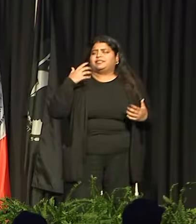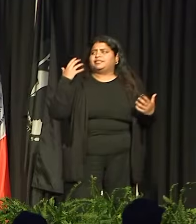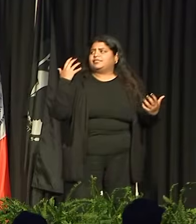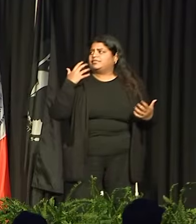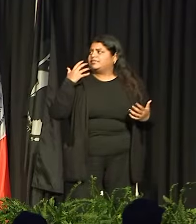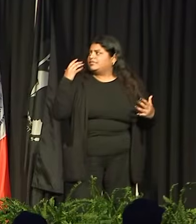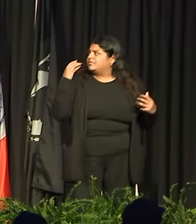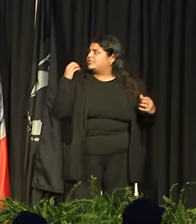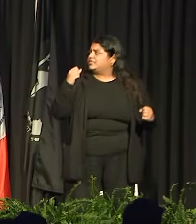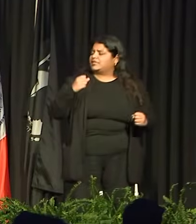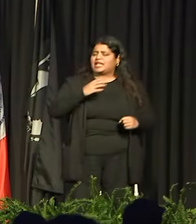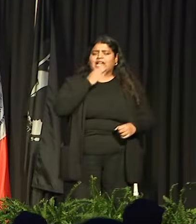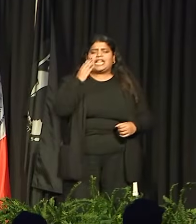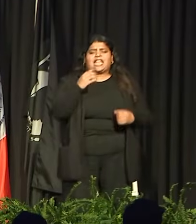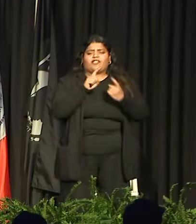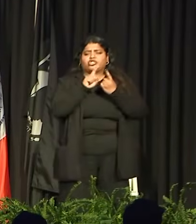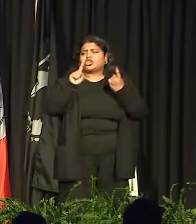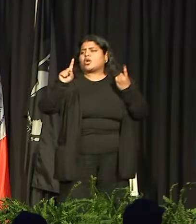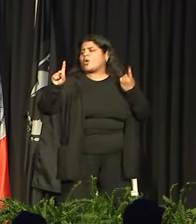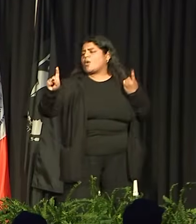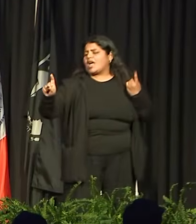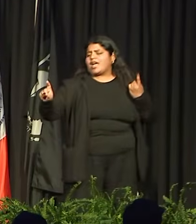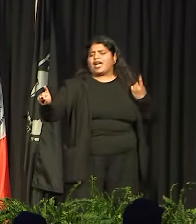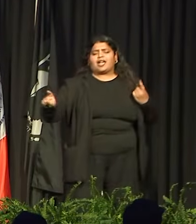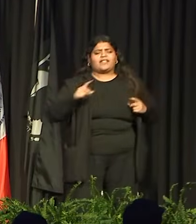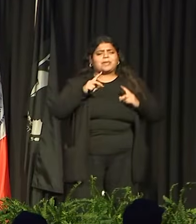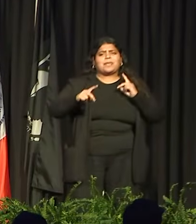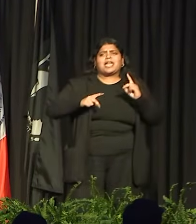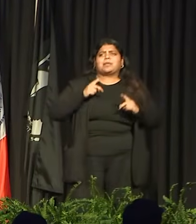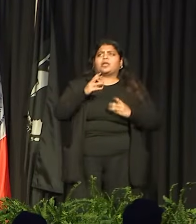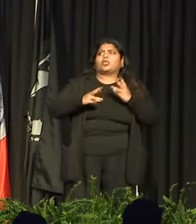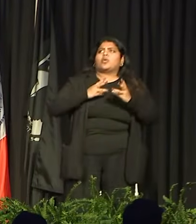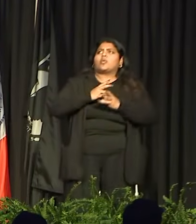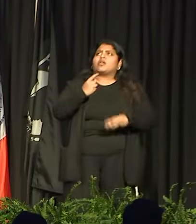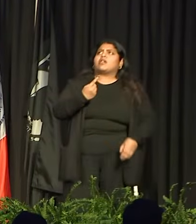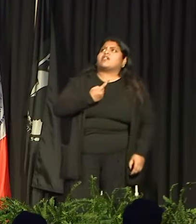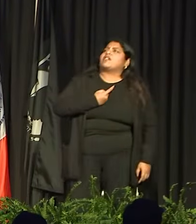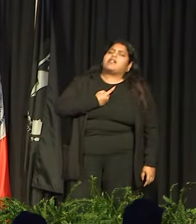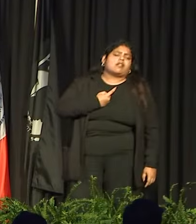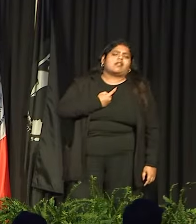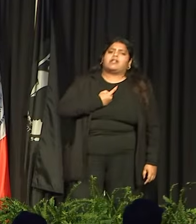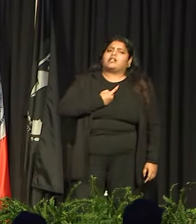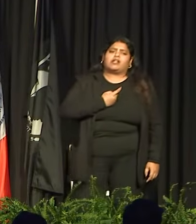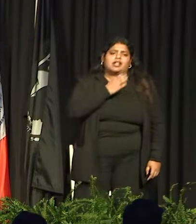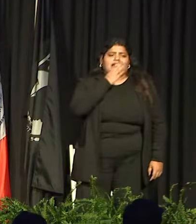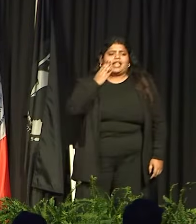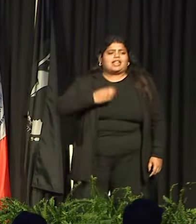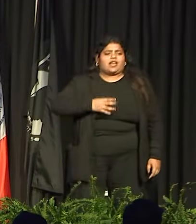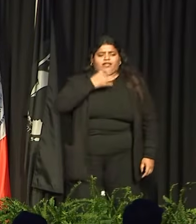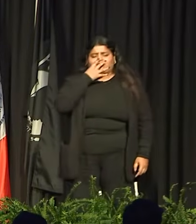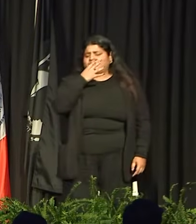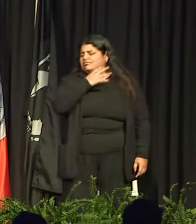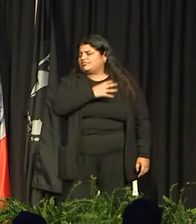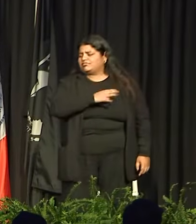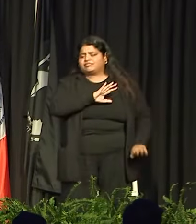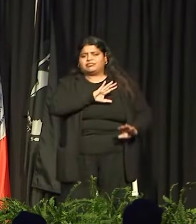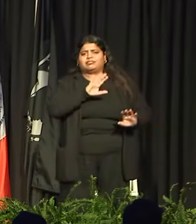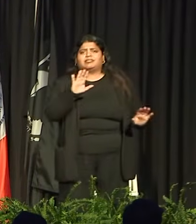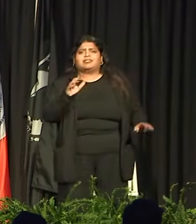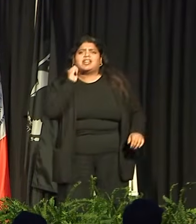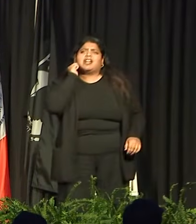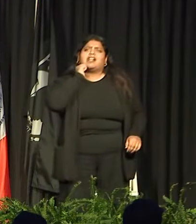हाथ never turn away from the people in the world living in a